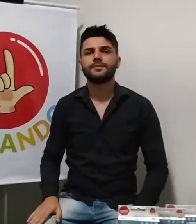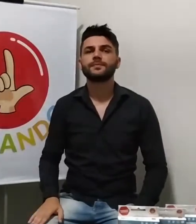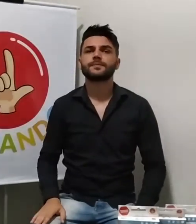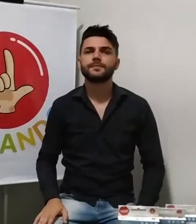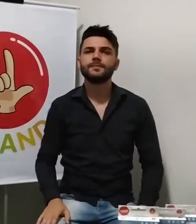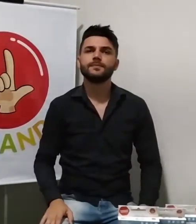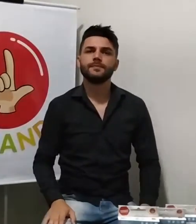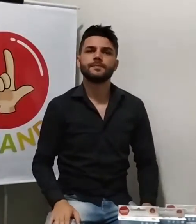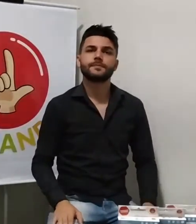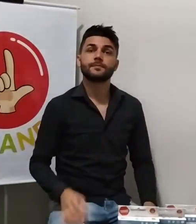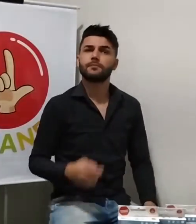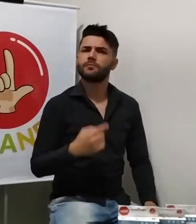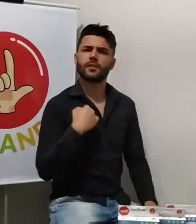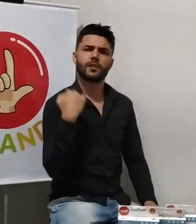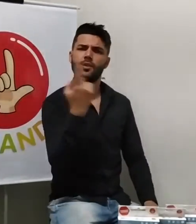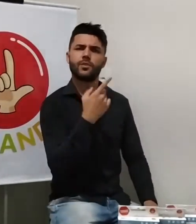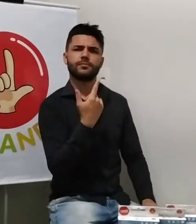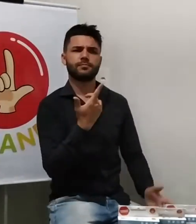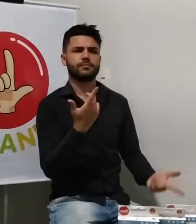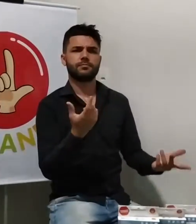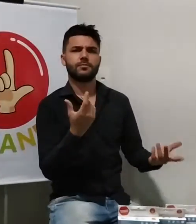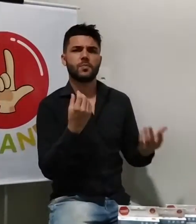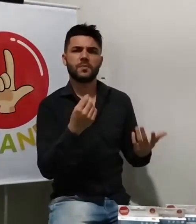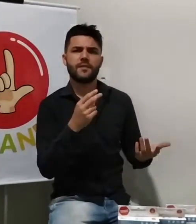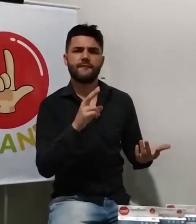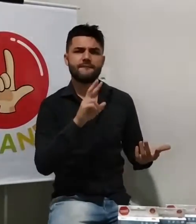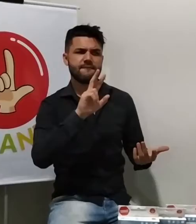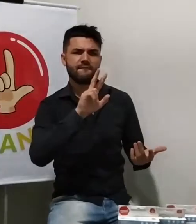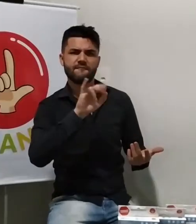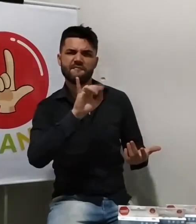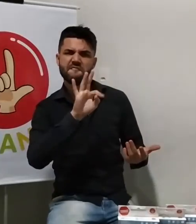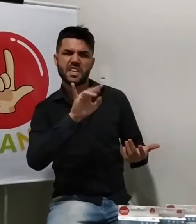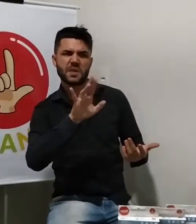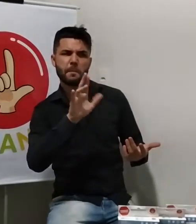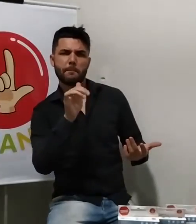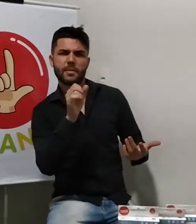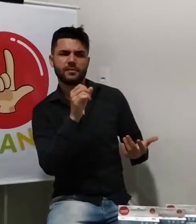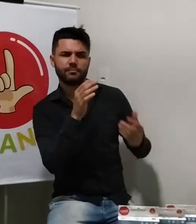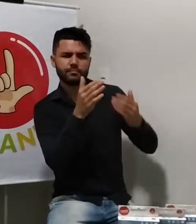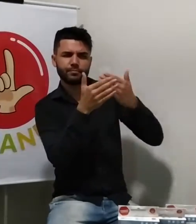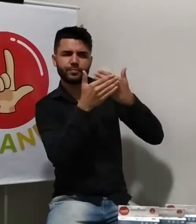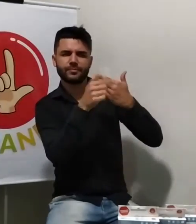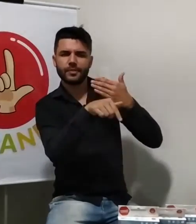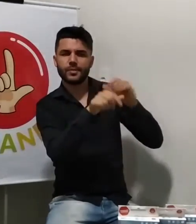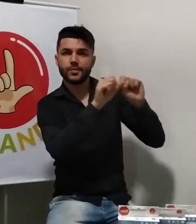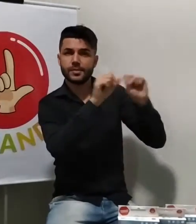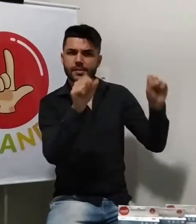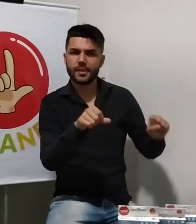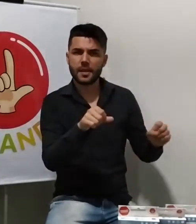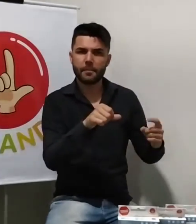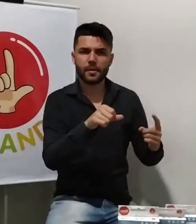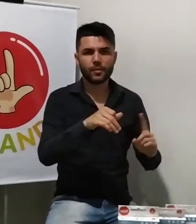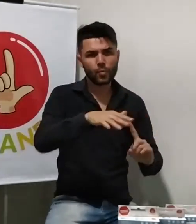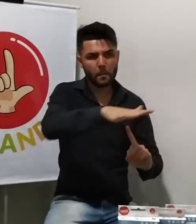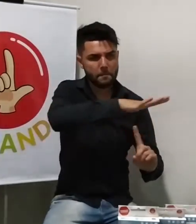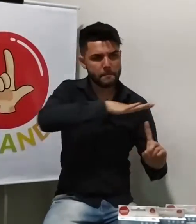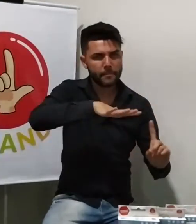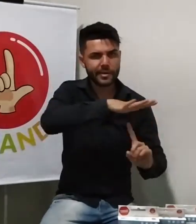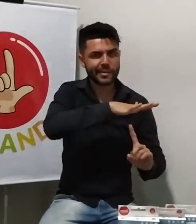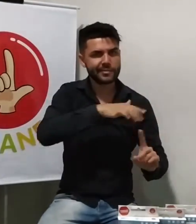Nós não somos vítimas das circunstâncias, não somos vítimas do sistema, não somos vítimas do meio, não somos vítimas das dificuldades